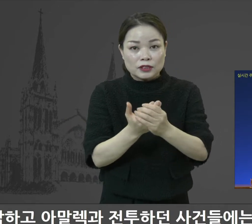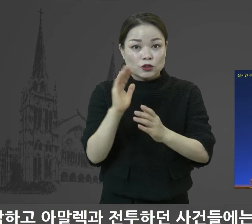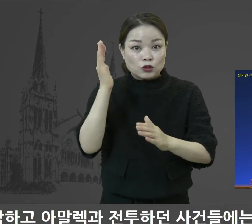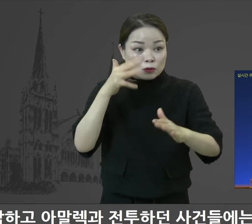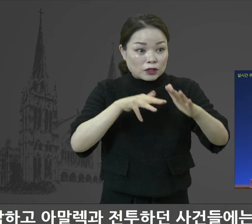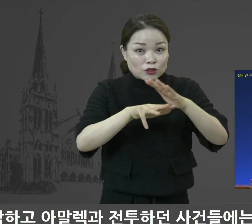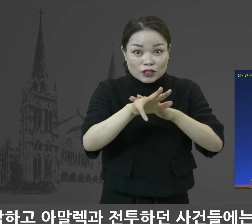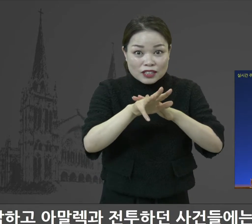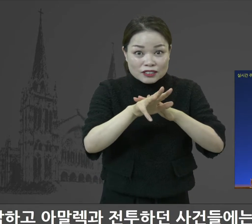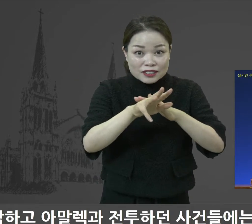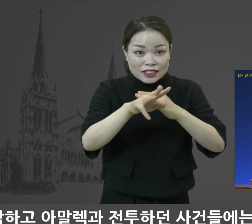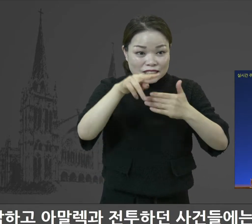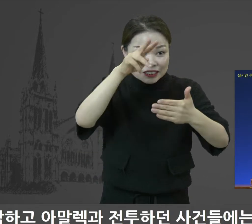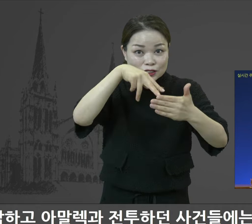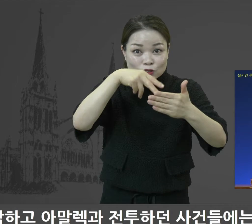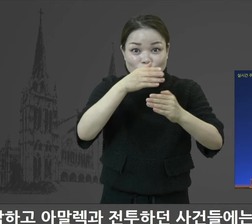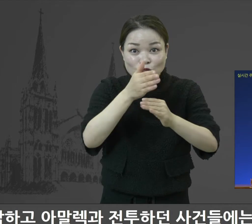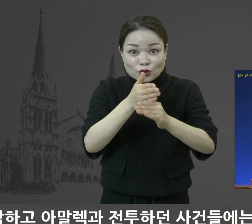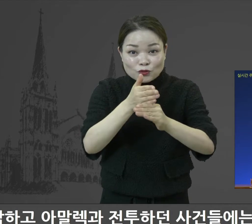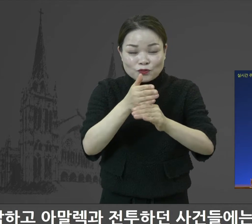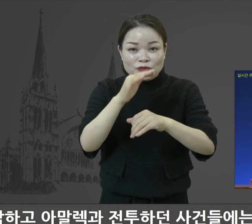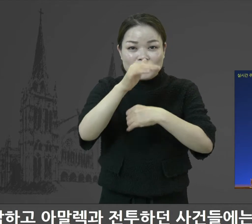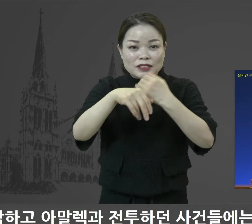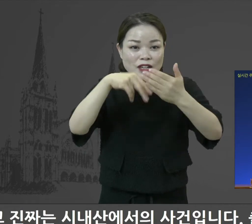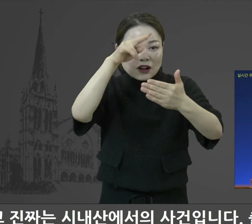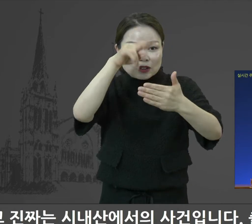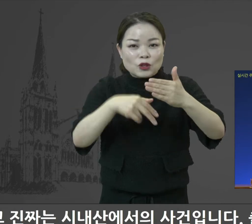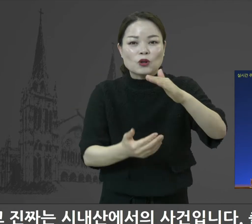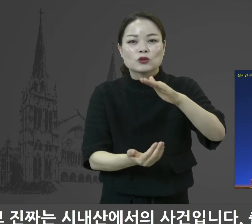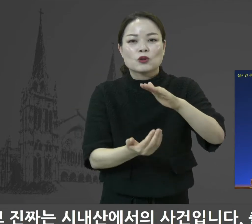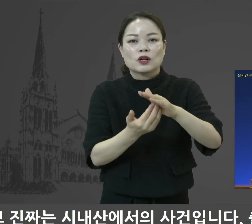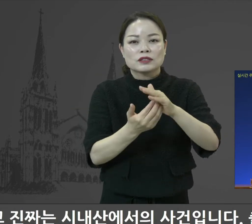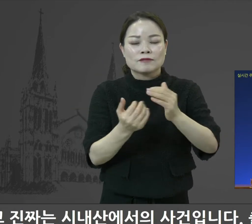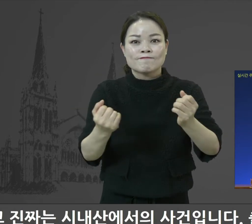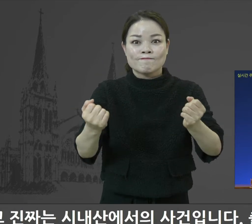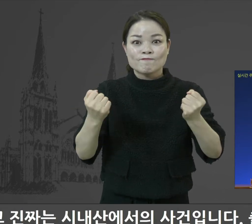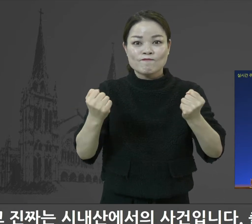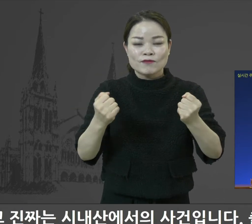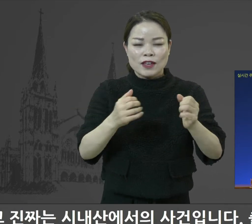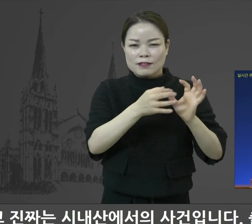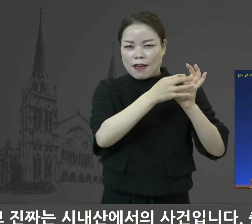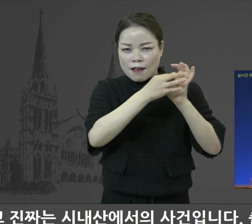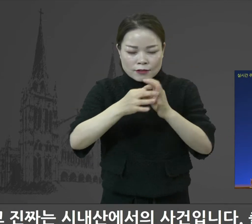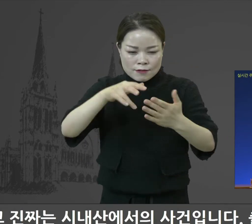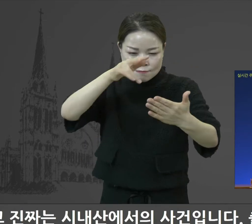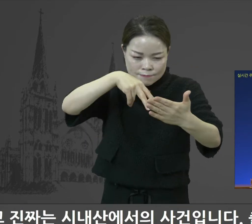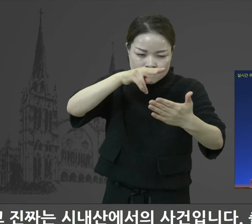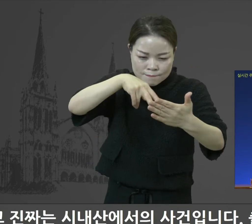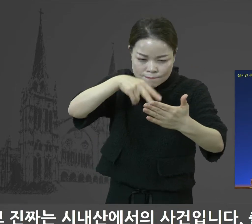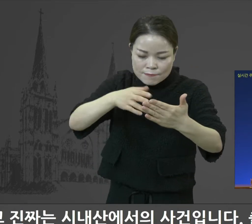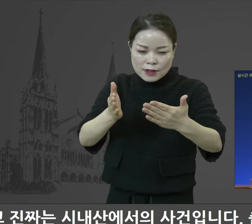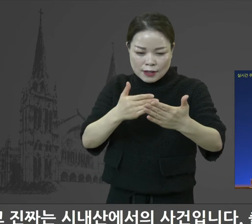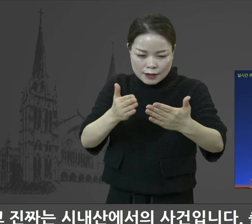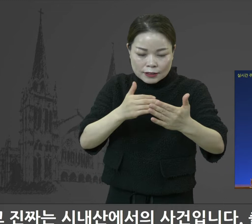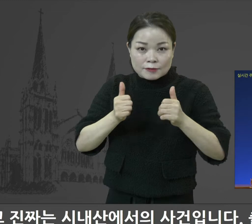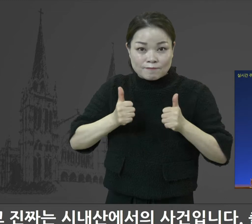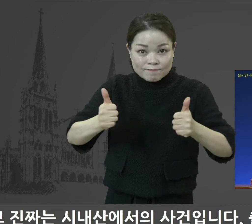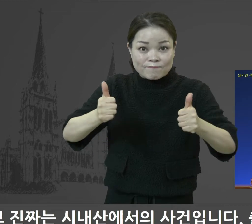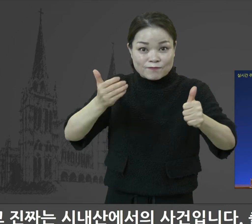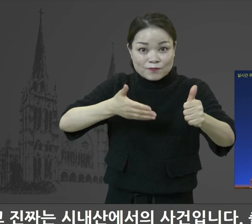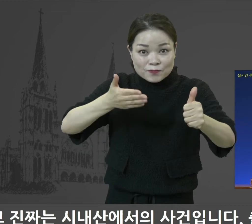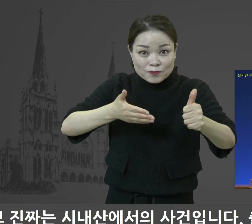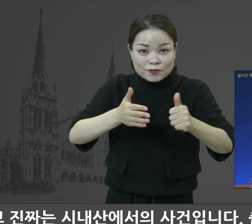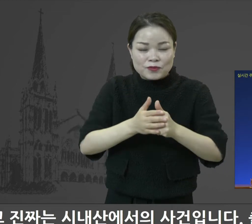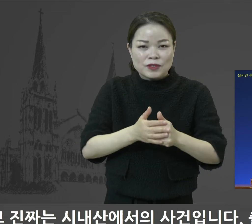분들이 많이 있습니다. 성경 통독하시는 분들 힘내셔서 계속 전진해 나가고요. 혹